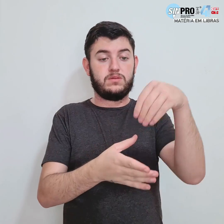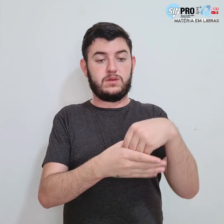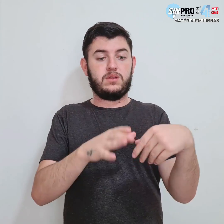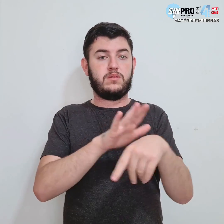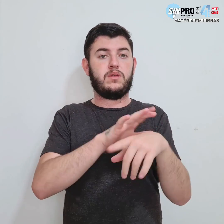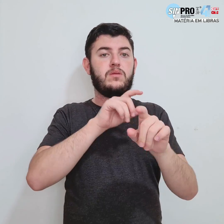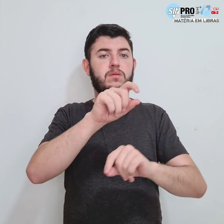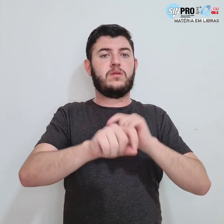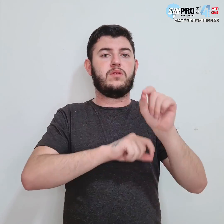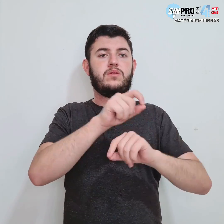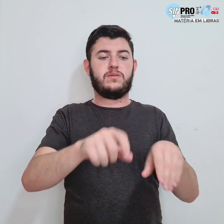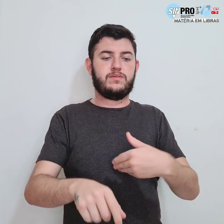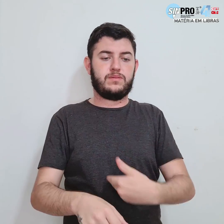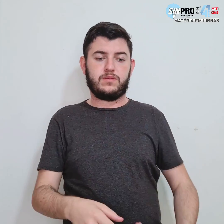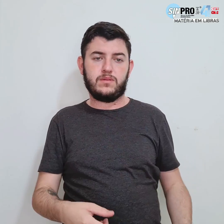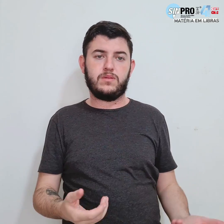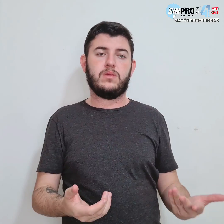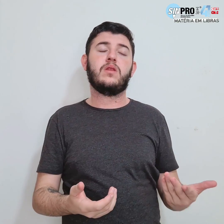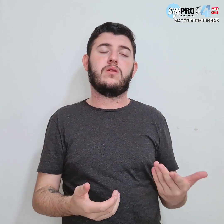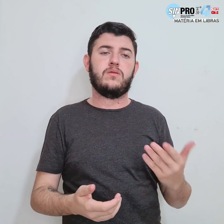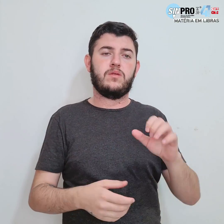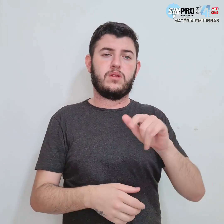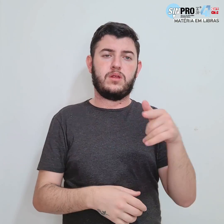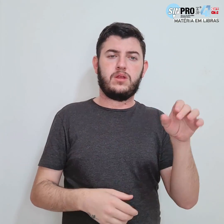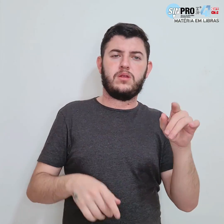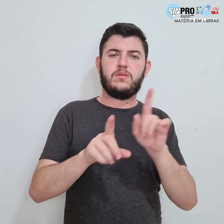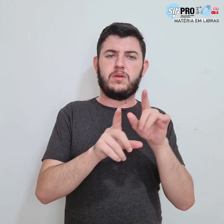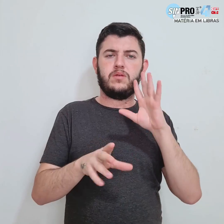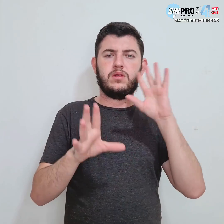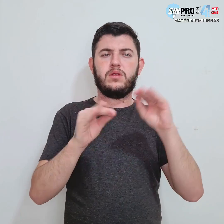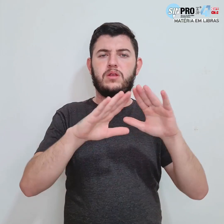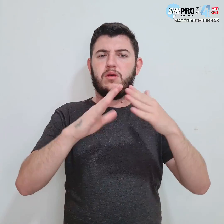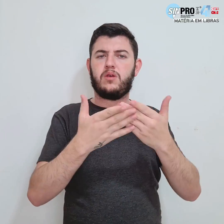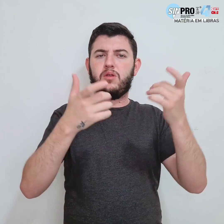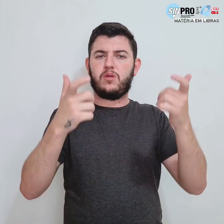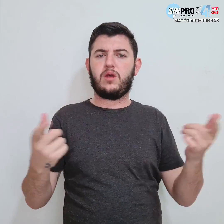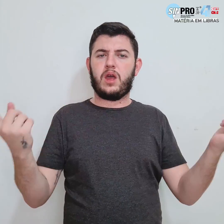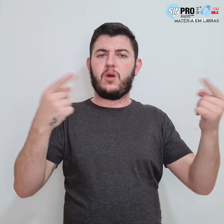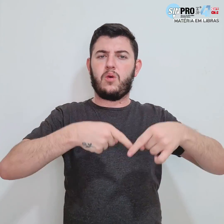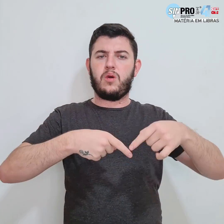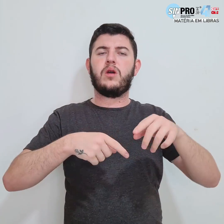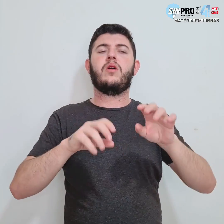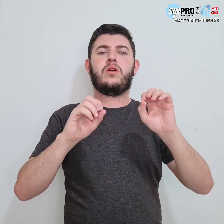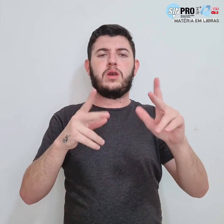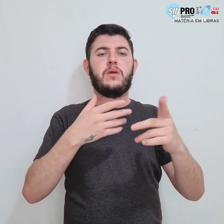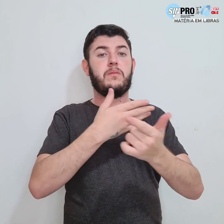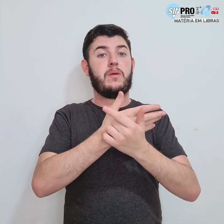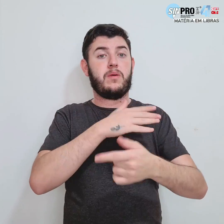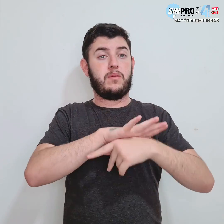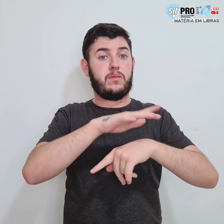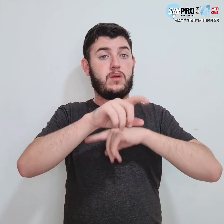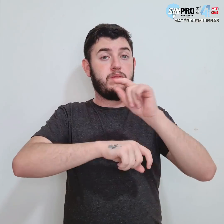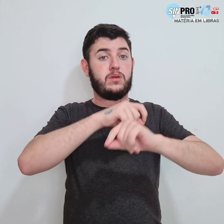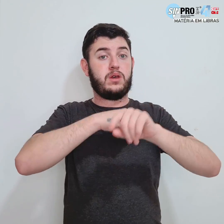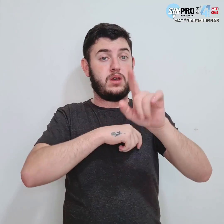educação pública. Entendo a escola como um espaço de contradições e destaco seu papel no desenvolvimento de